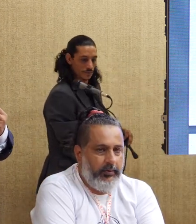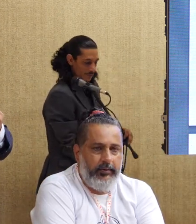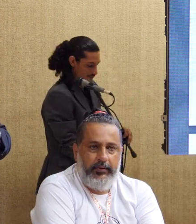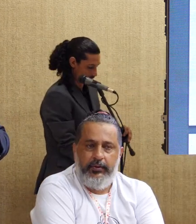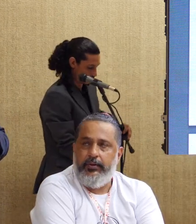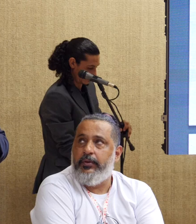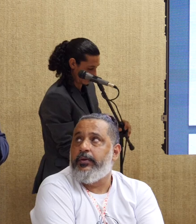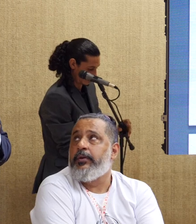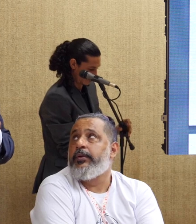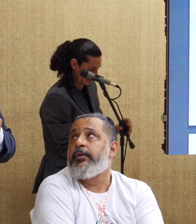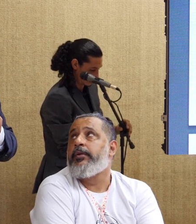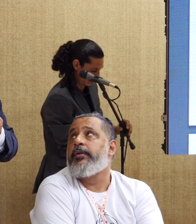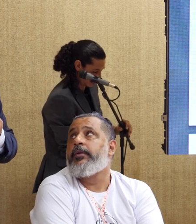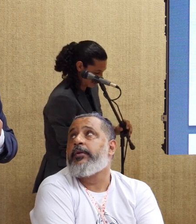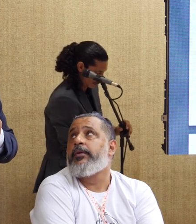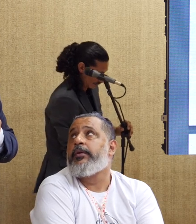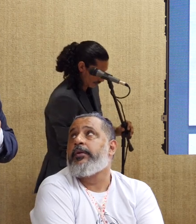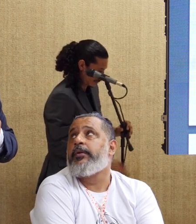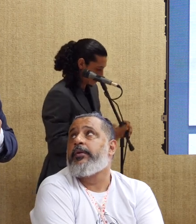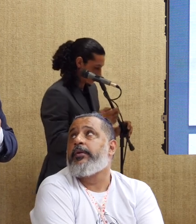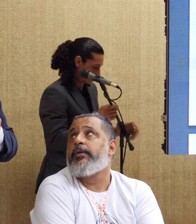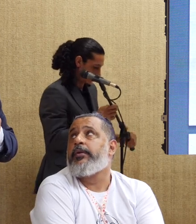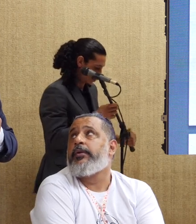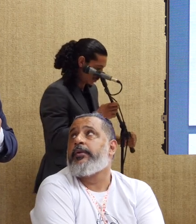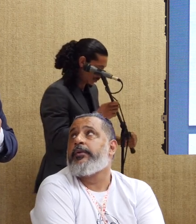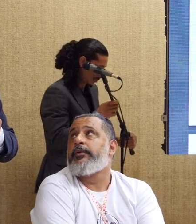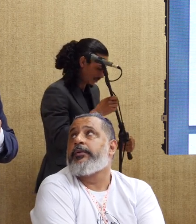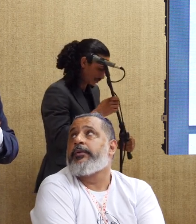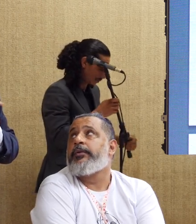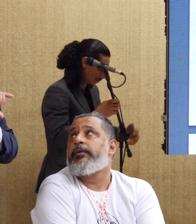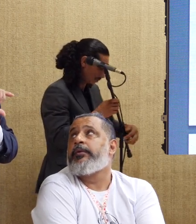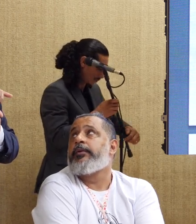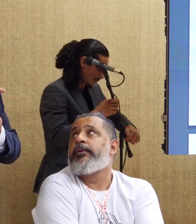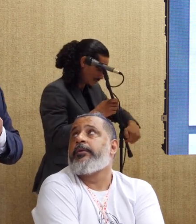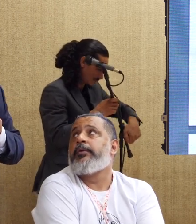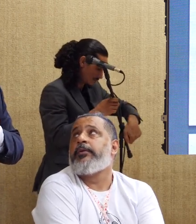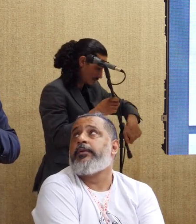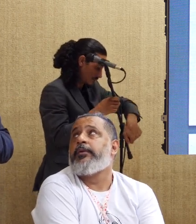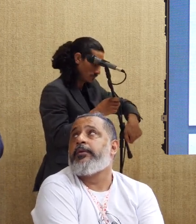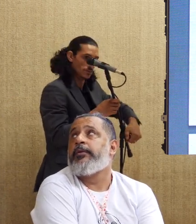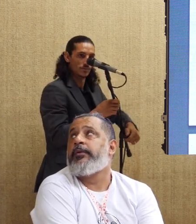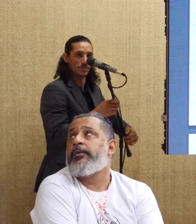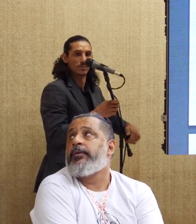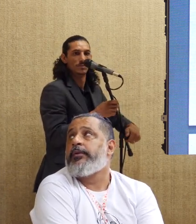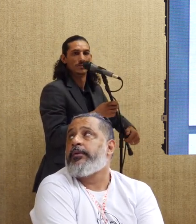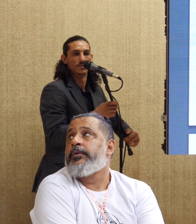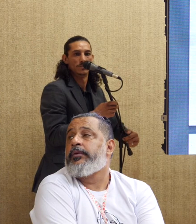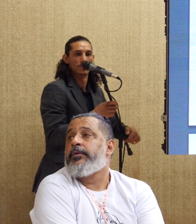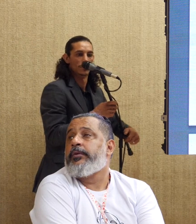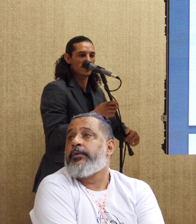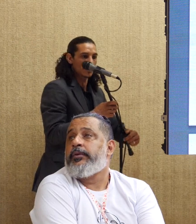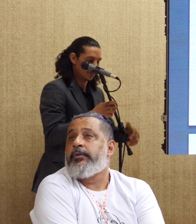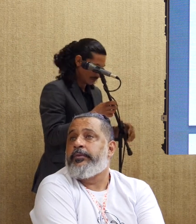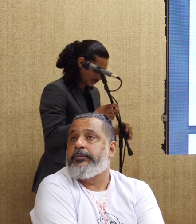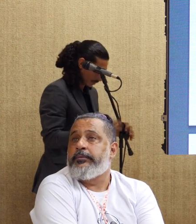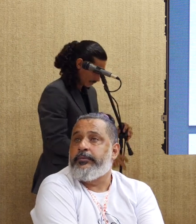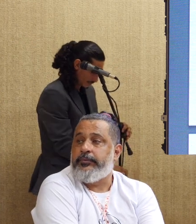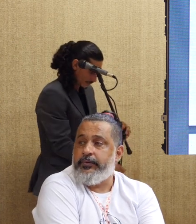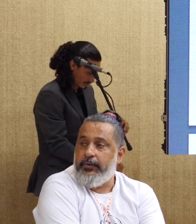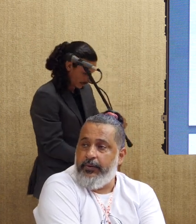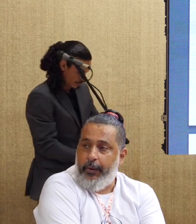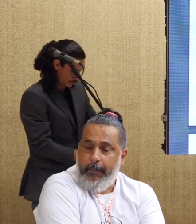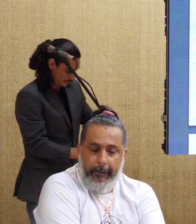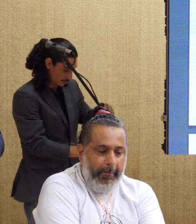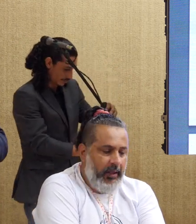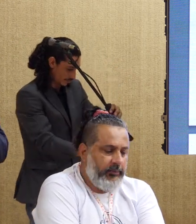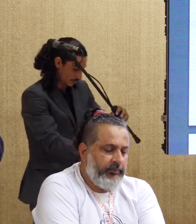meus guardas é bala na cabeça e bandido morto é bandido morto. E aí você vai ver um índice de criminalidade daquela cidade aumentou,